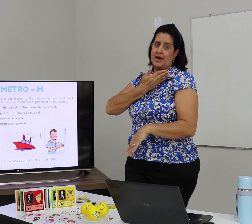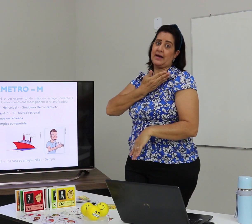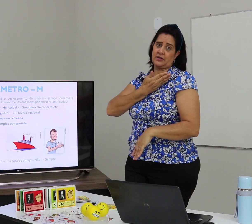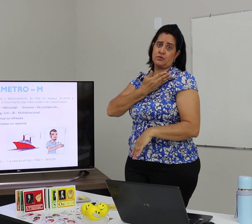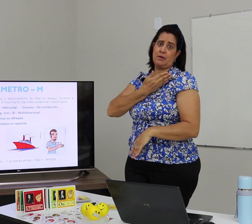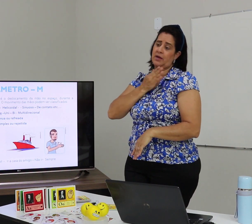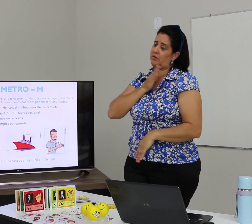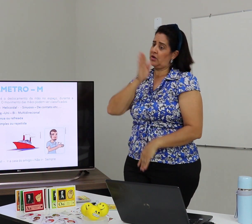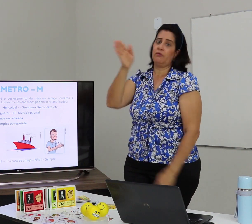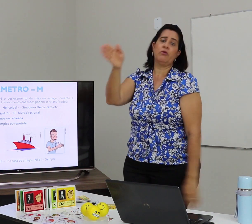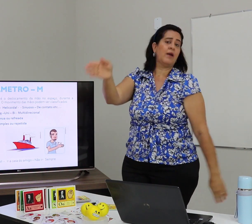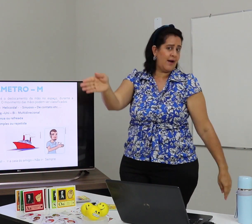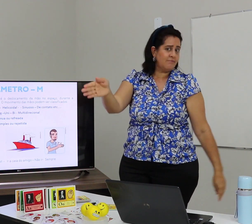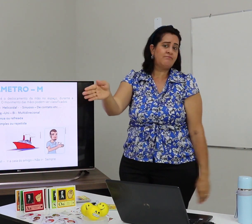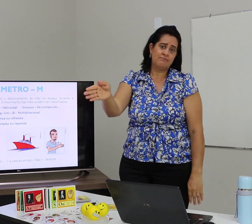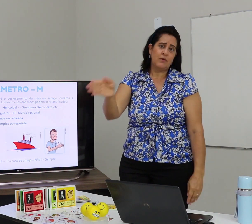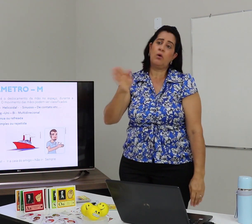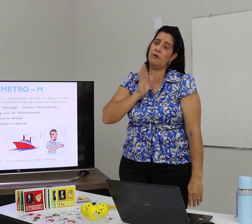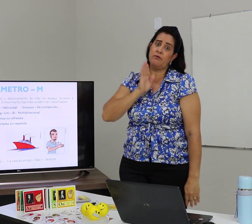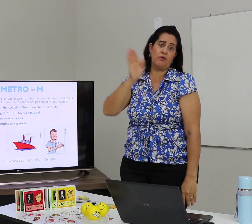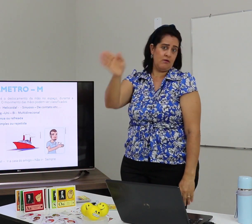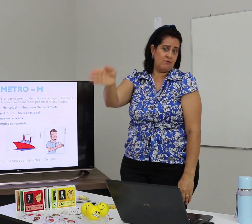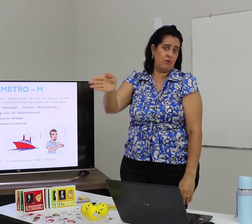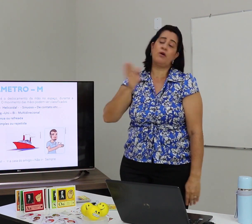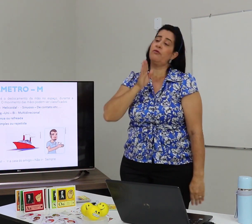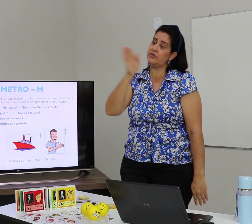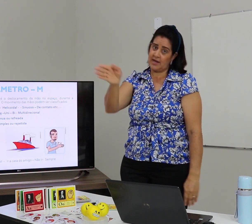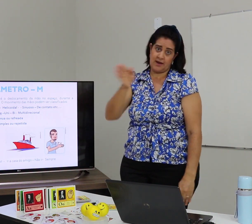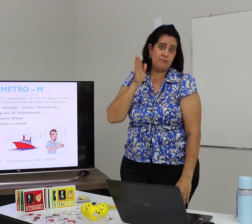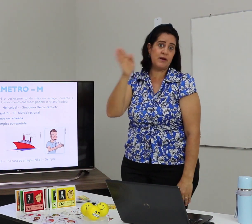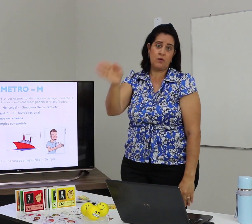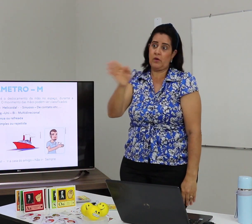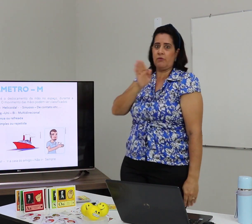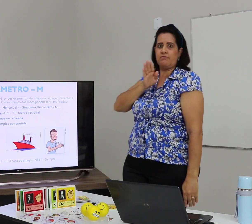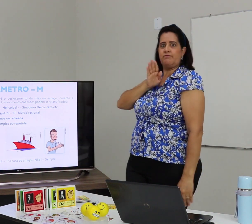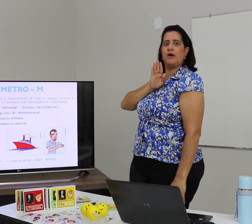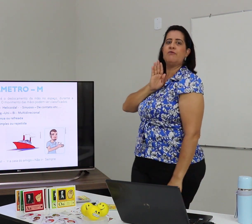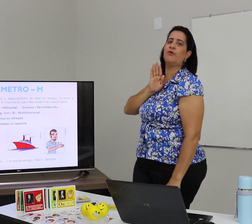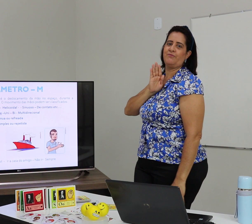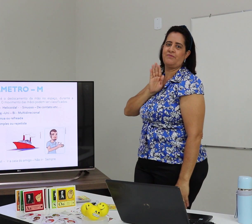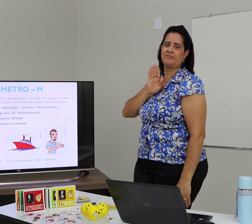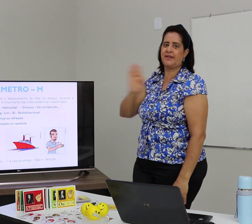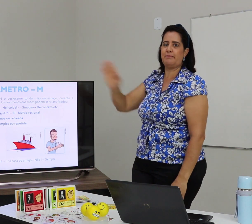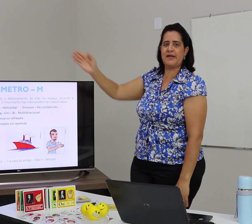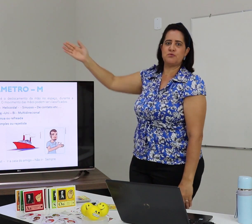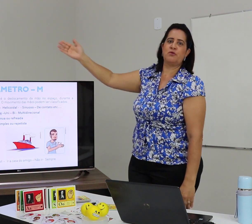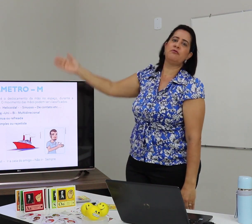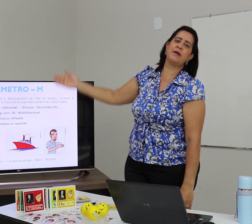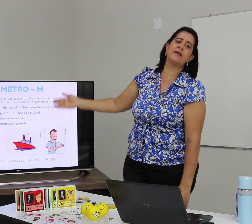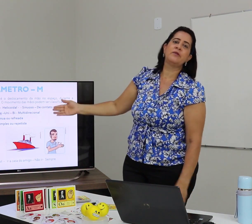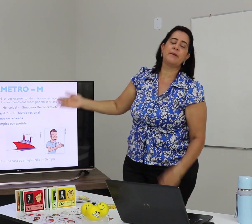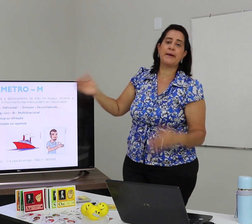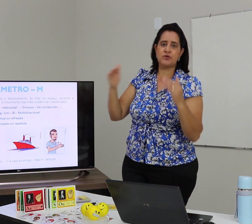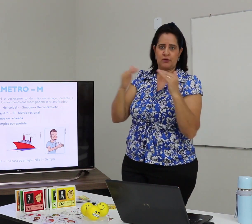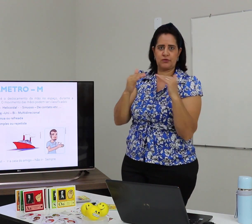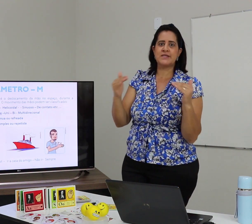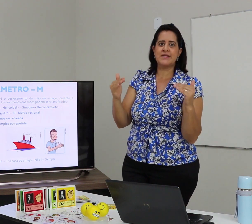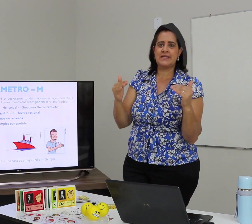casa de um amigo, que eu vou lá, ou eu vou sempre, ou eu não vou. Depende do movimento, depende do que eu estou